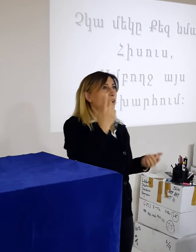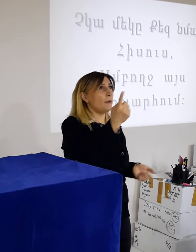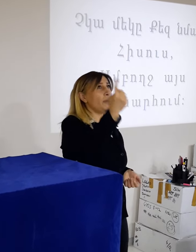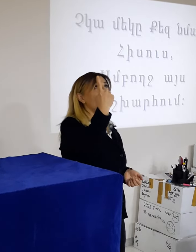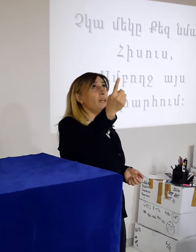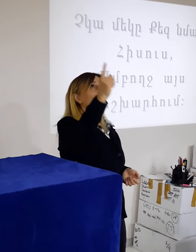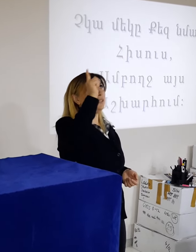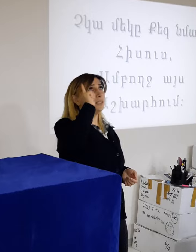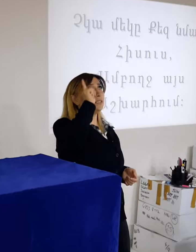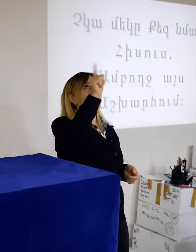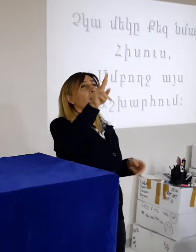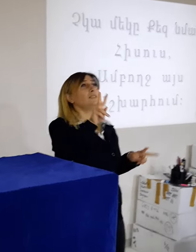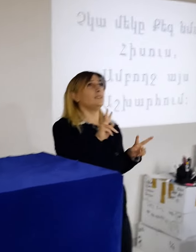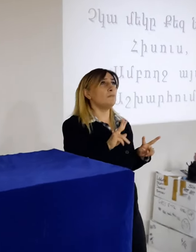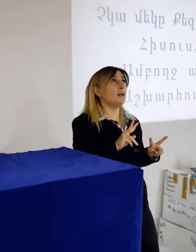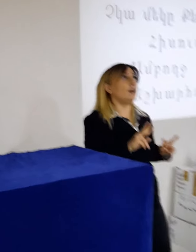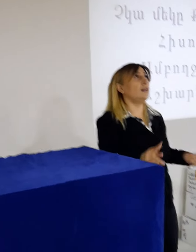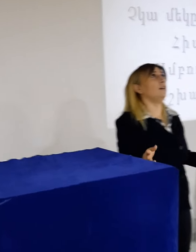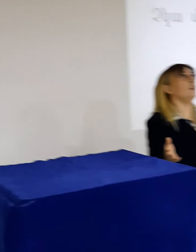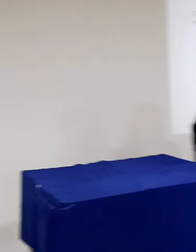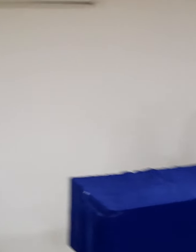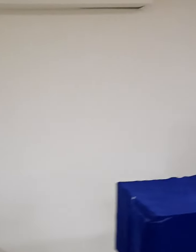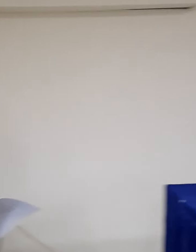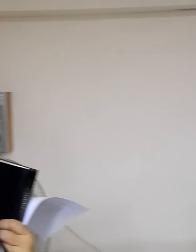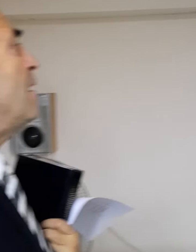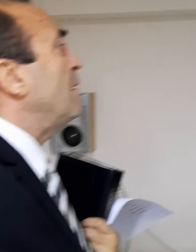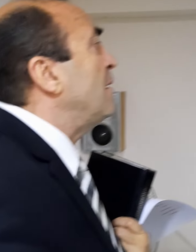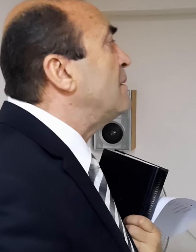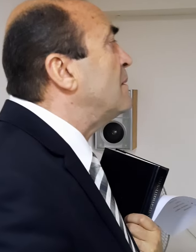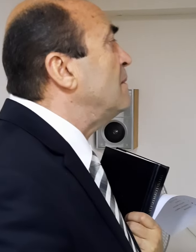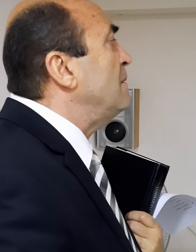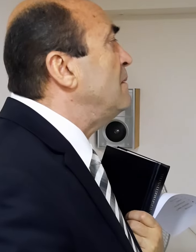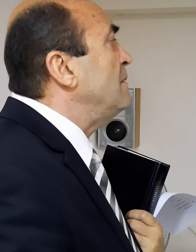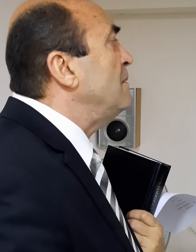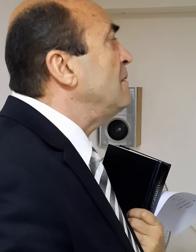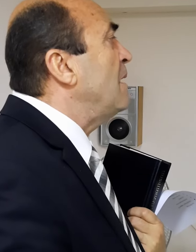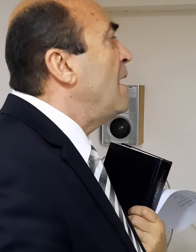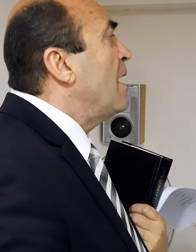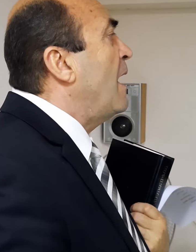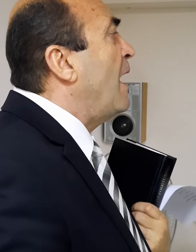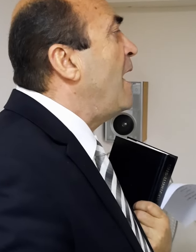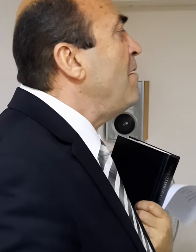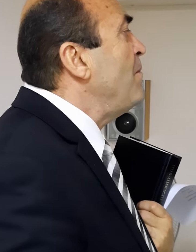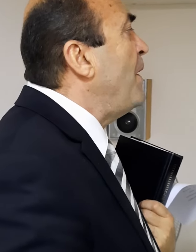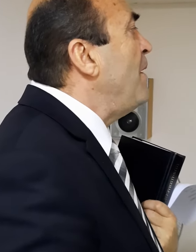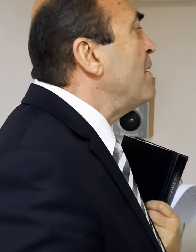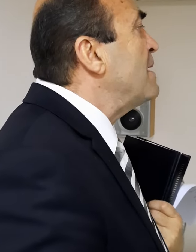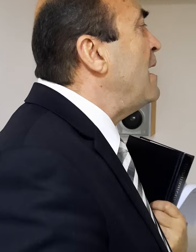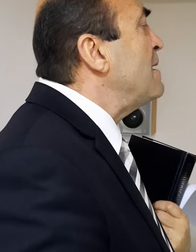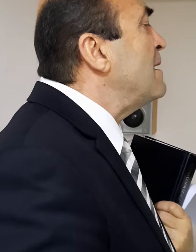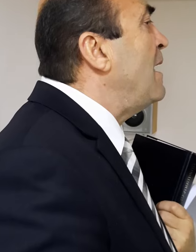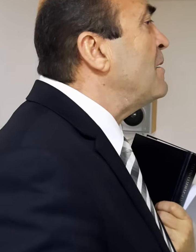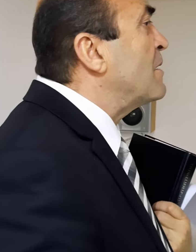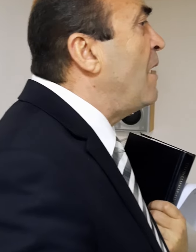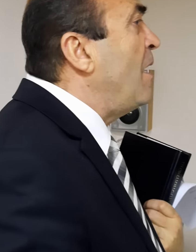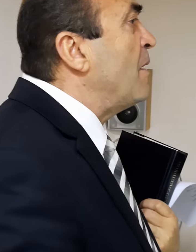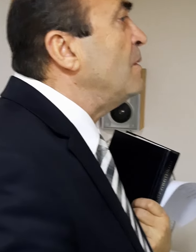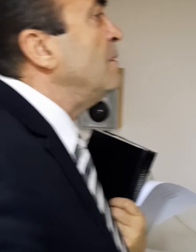կատարում, չկա մեկը քեզ նման, Հիսուս, ամբողջ